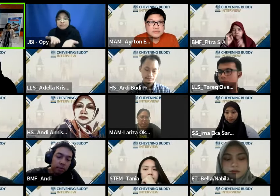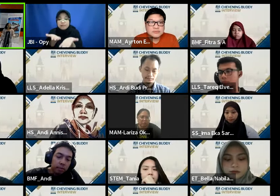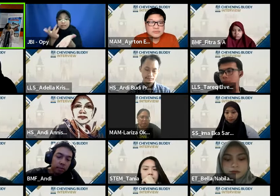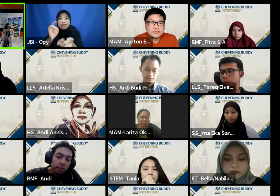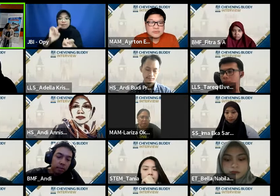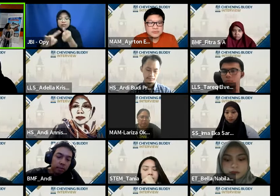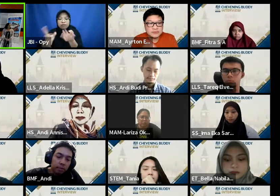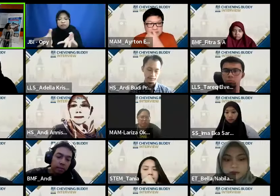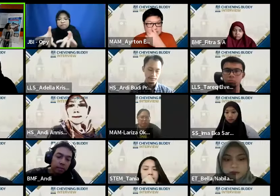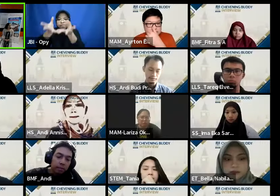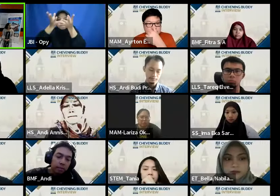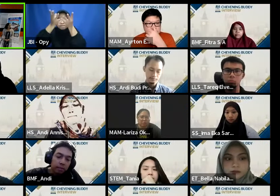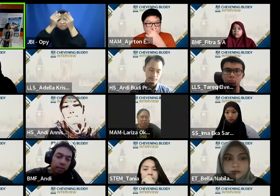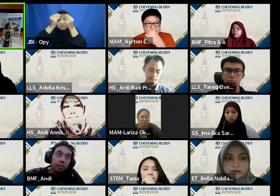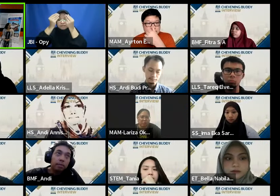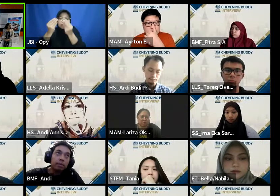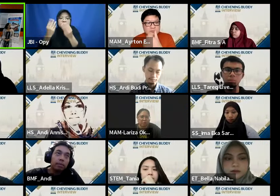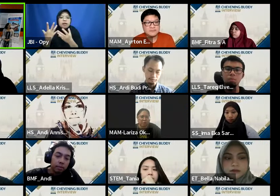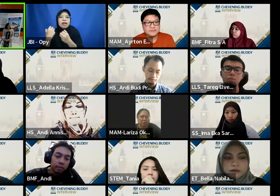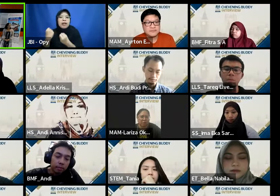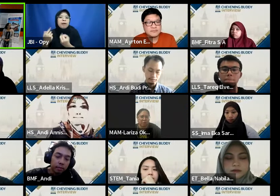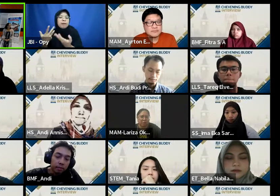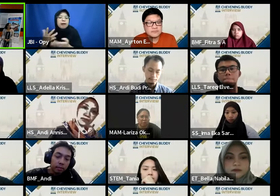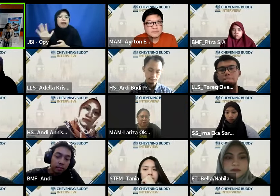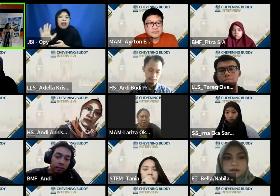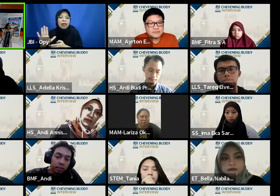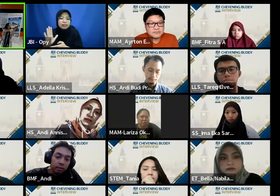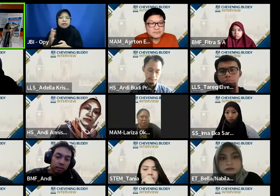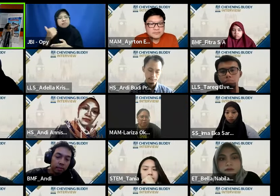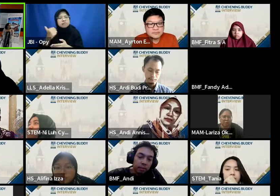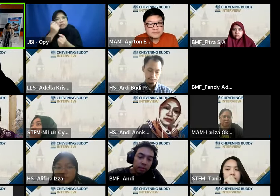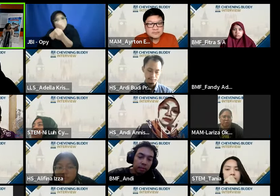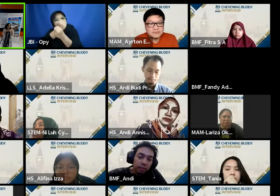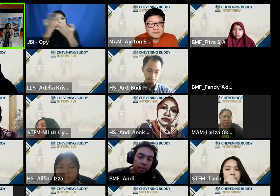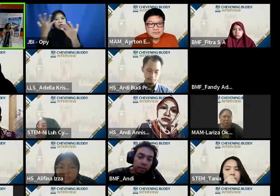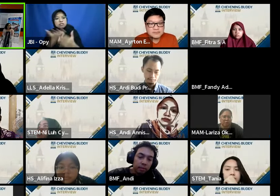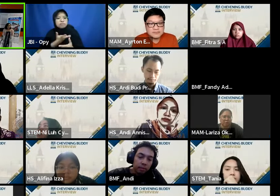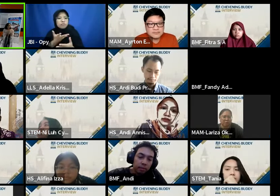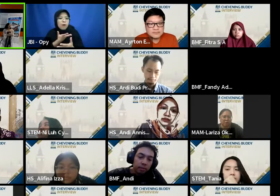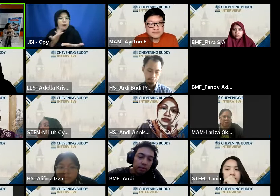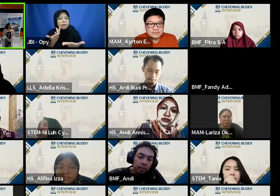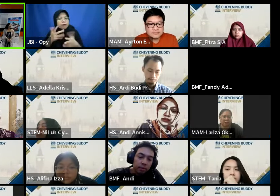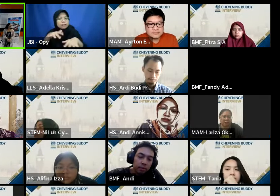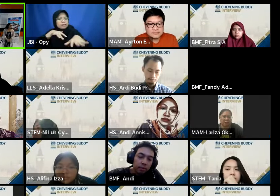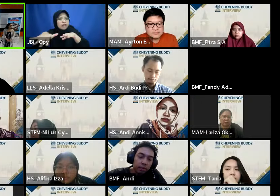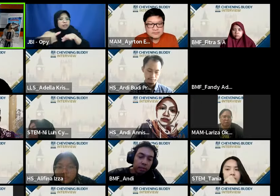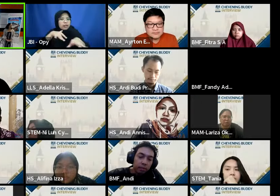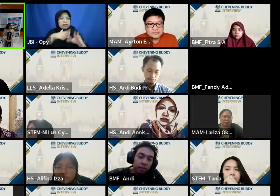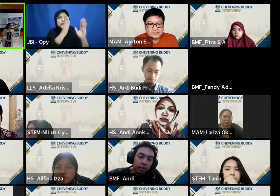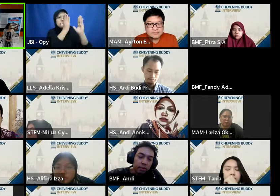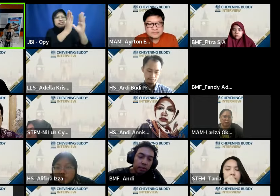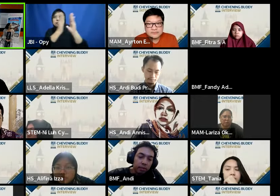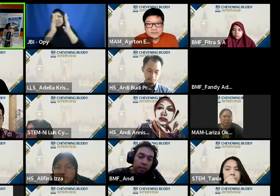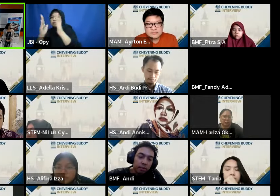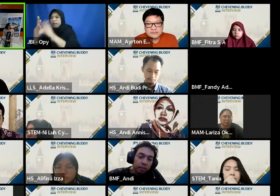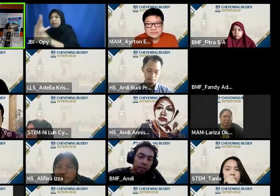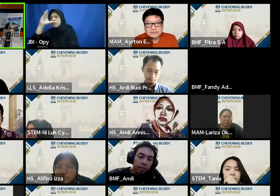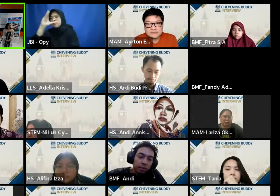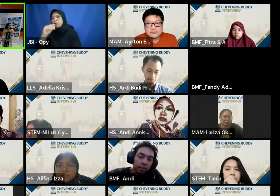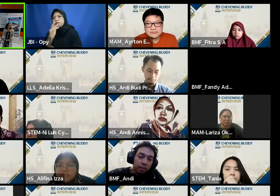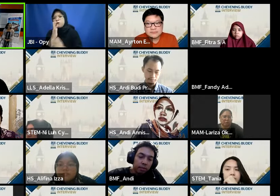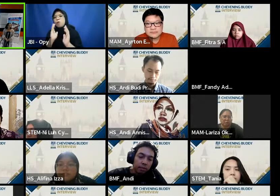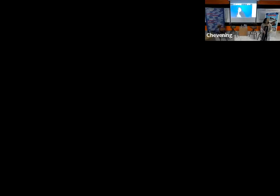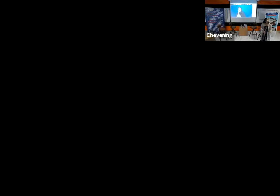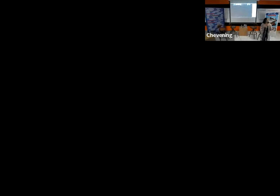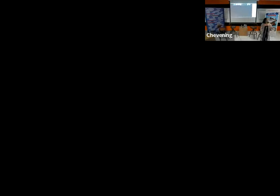teman-teman semoga ee nanti nanti bisa makin kelihatan arah strategisnya ke mana ya setelah udah ngobrol